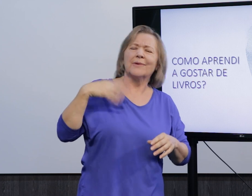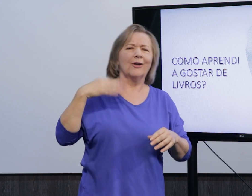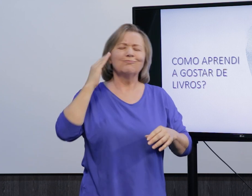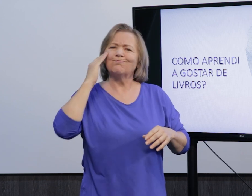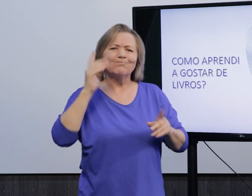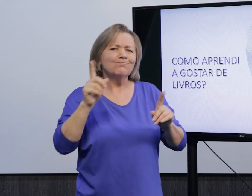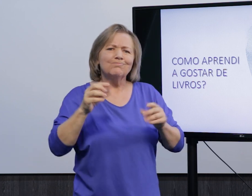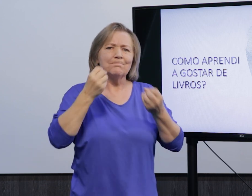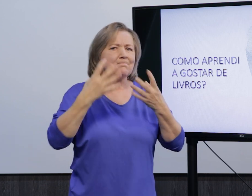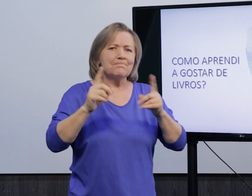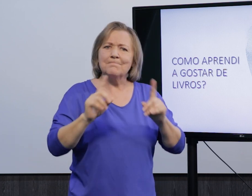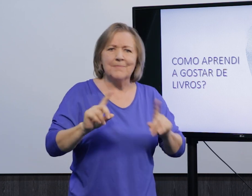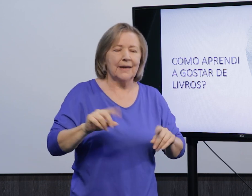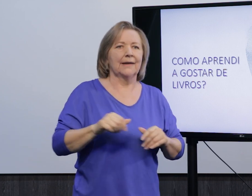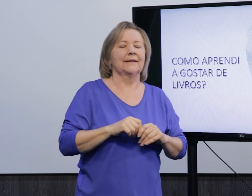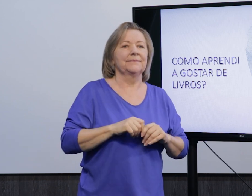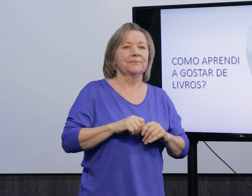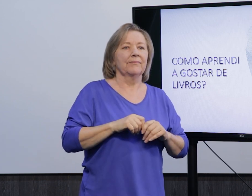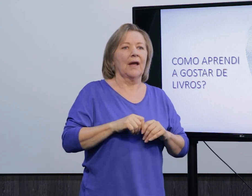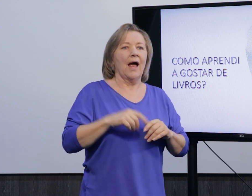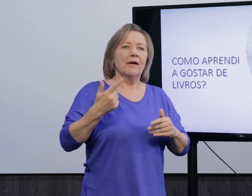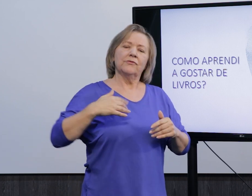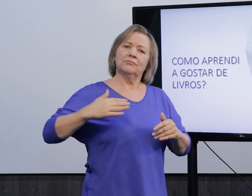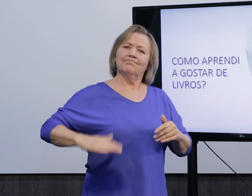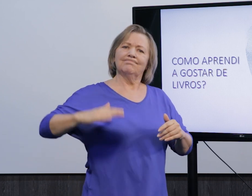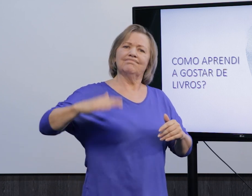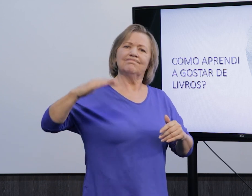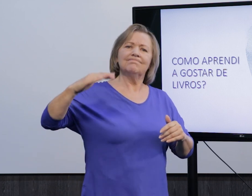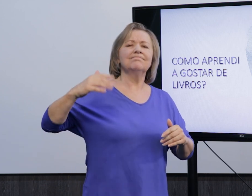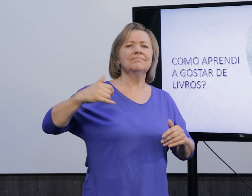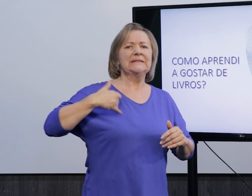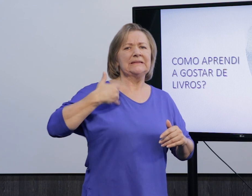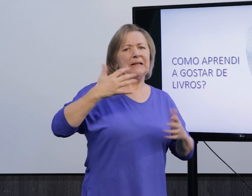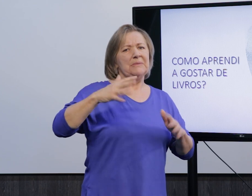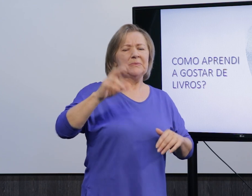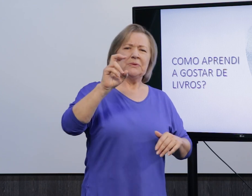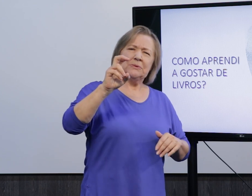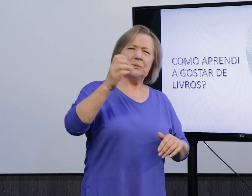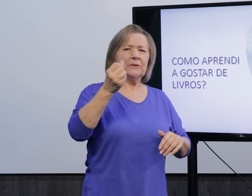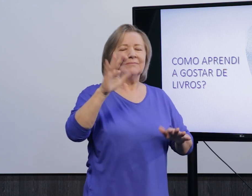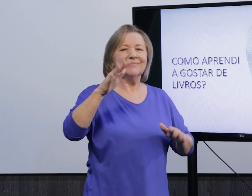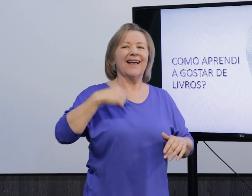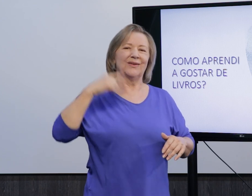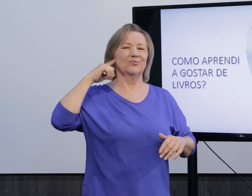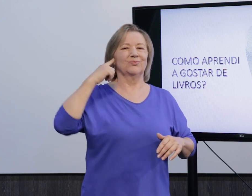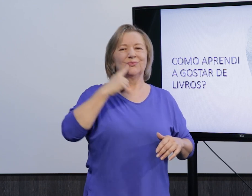mas eu não conseguia compreender de forma Clara eu fui Crescendo com mais ou menos cinco seis anos né me tornei surda profunda